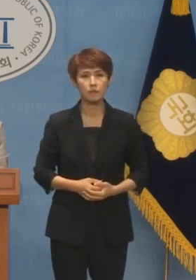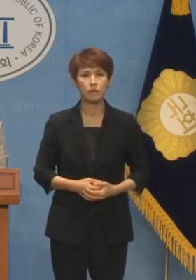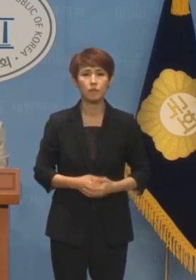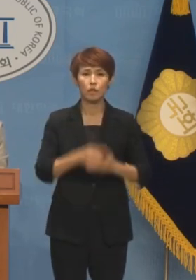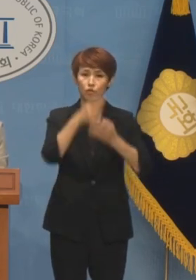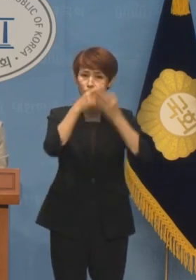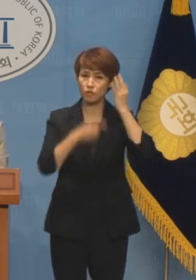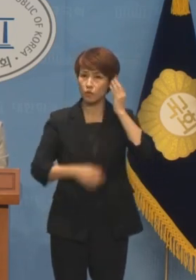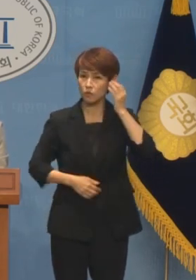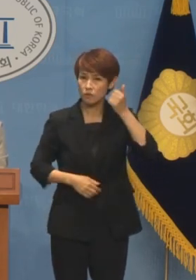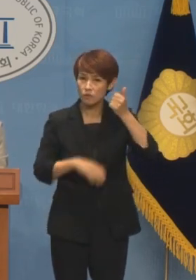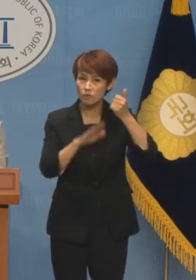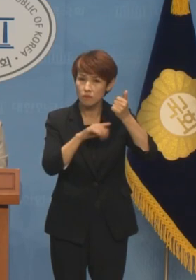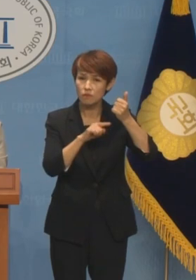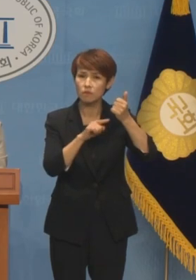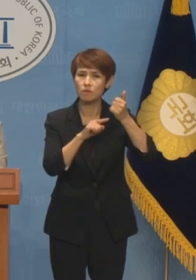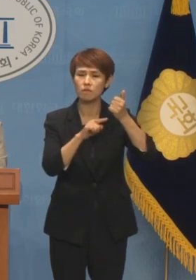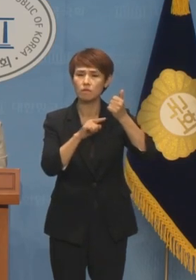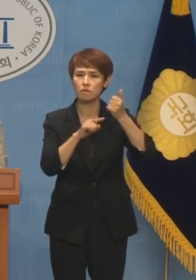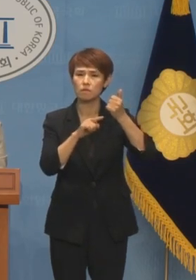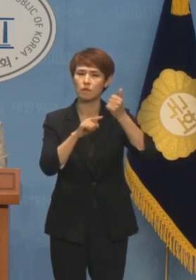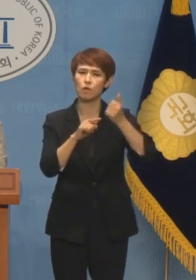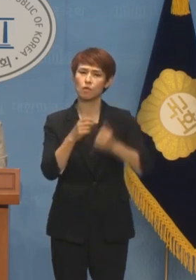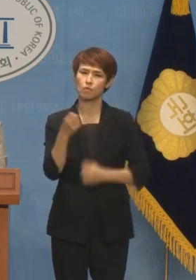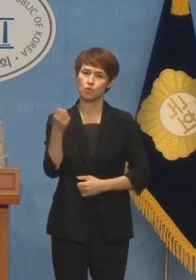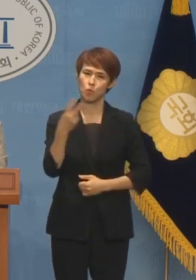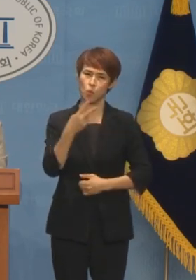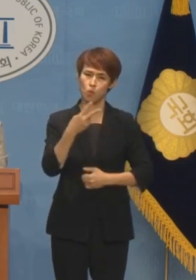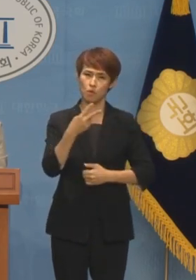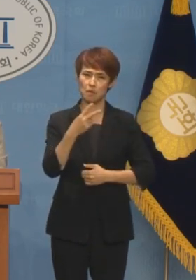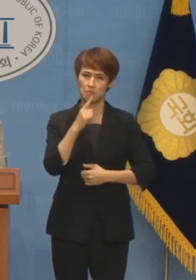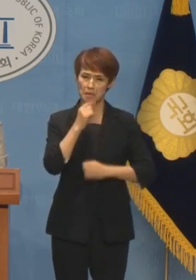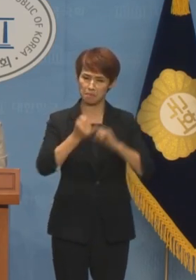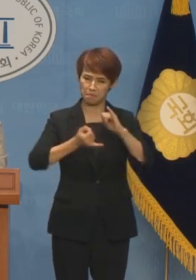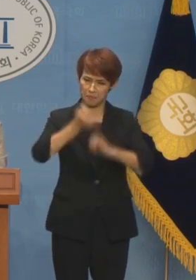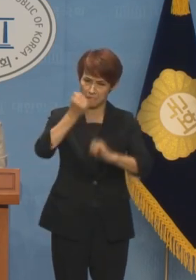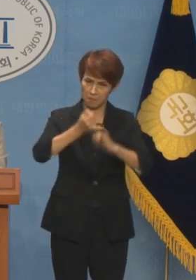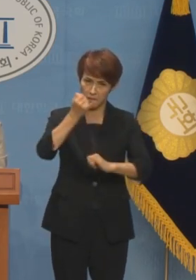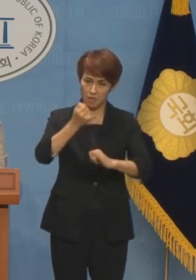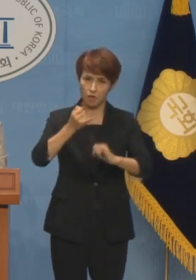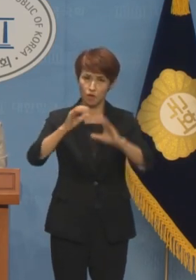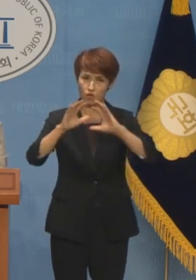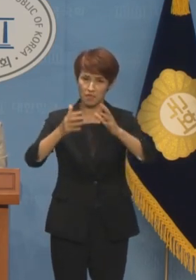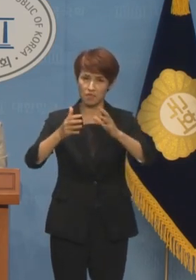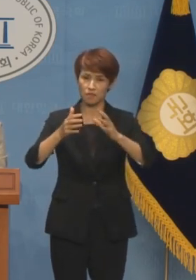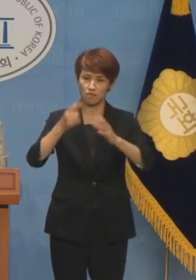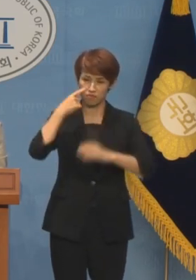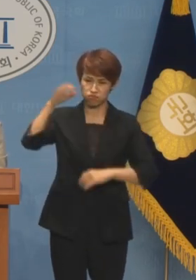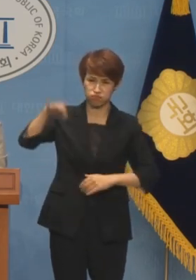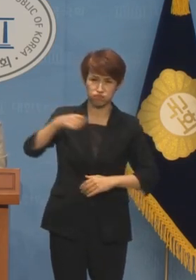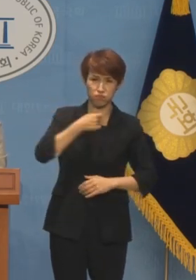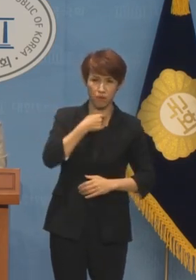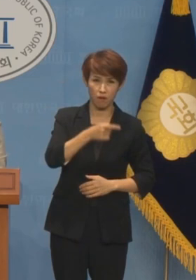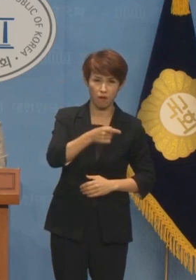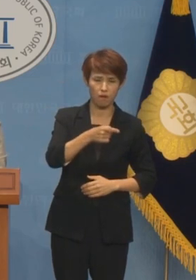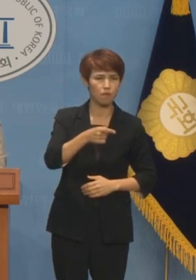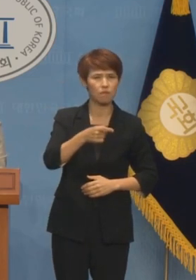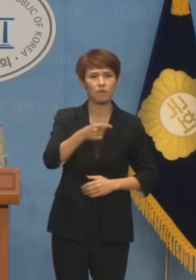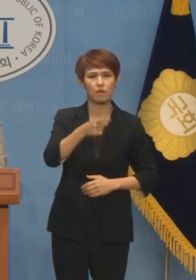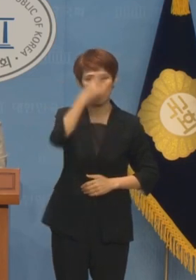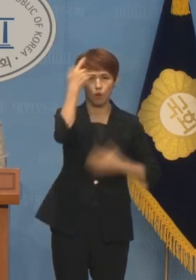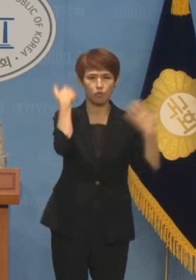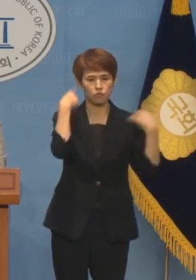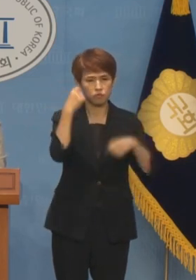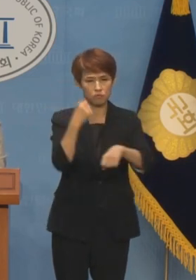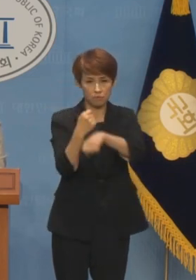윤석열 대통령은 또다시 지키지도 않을 약속으로 국민을 우롱한 것이 아니라면 출연연을